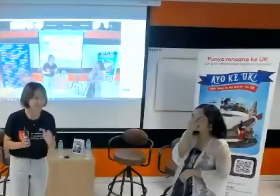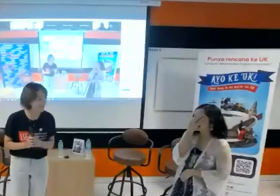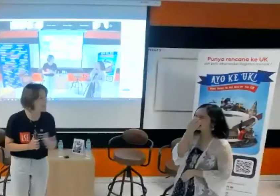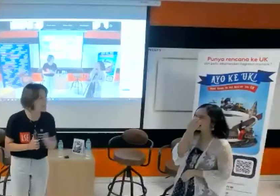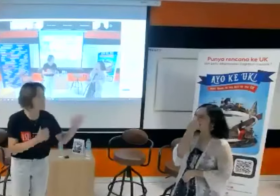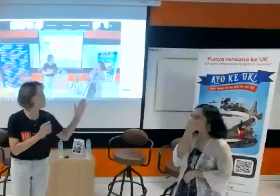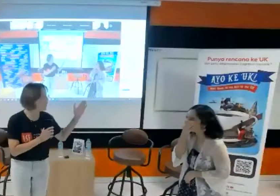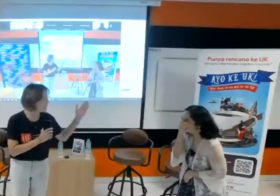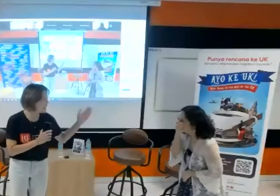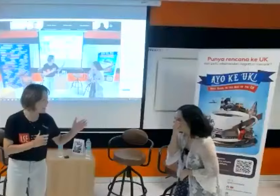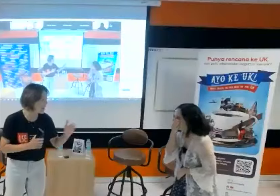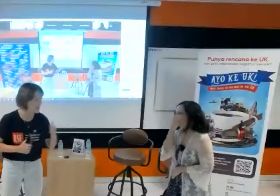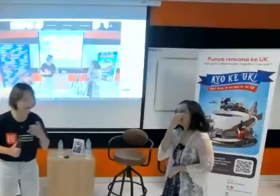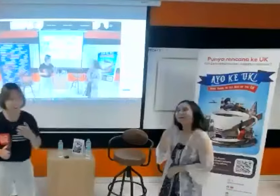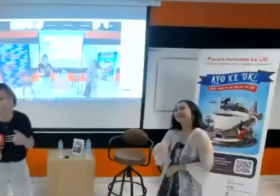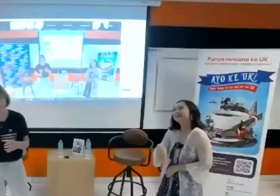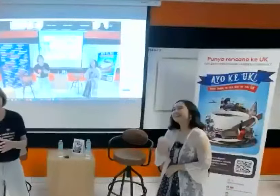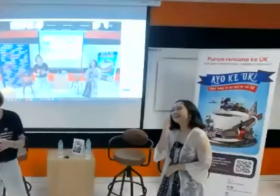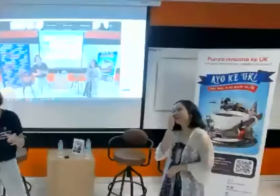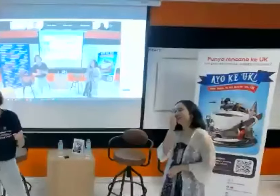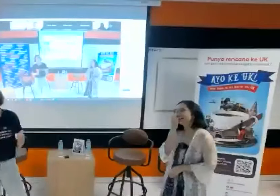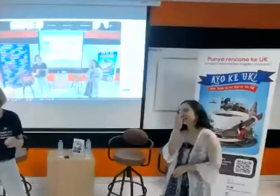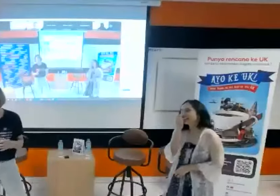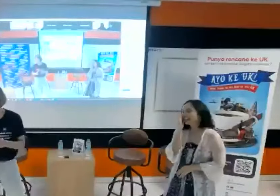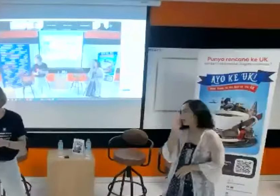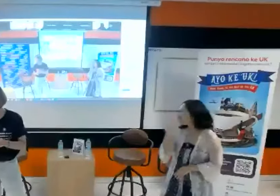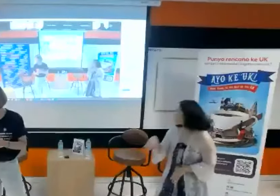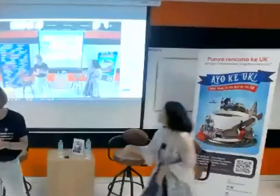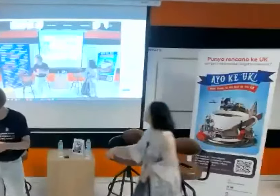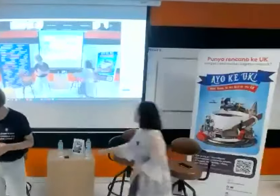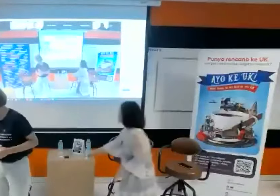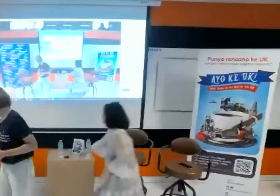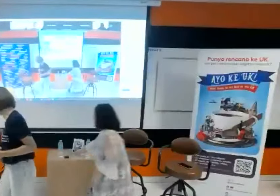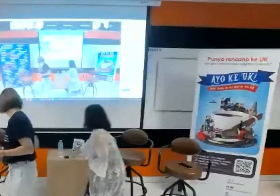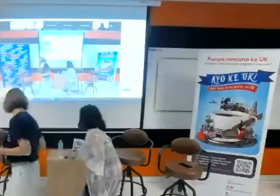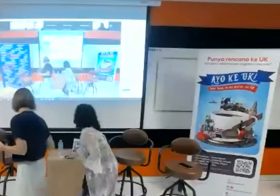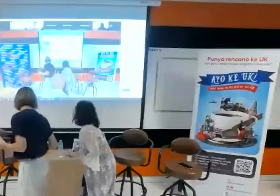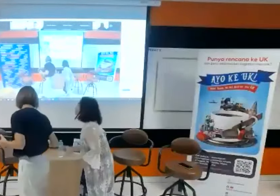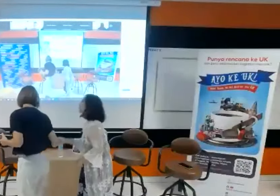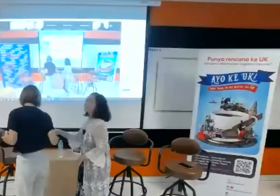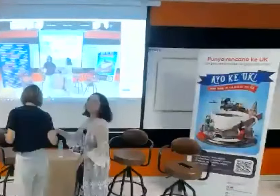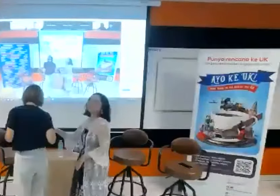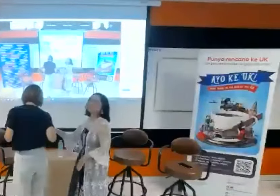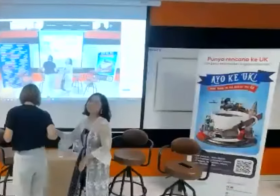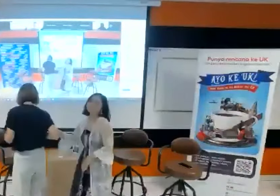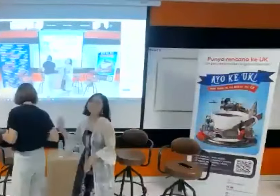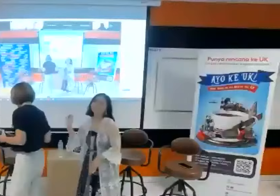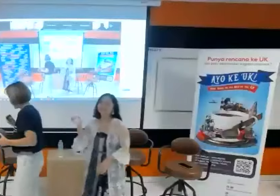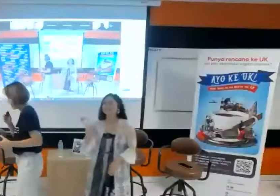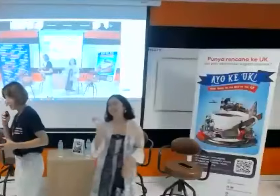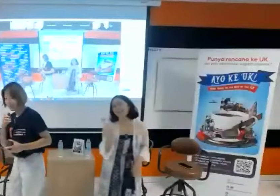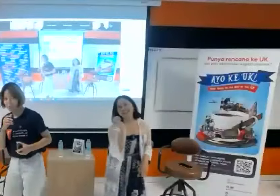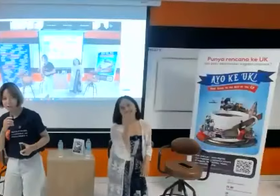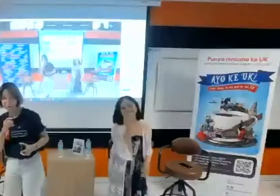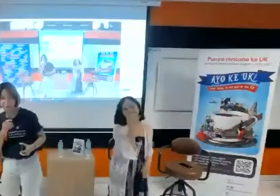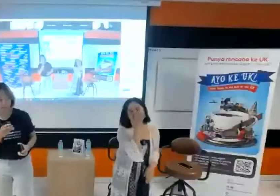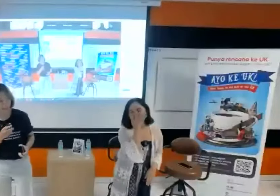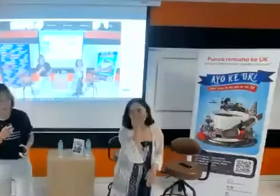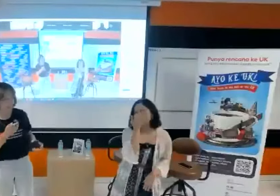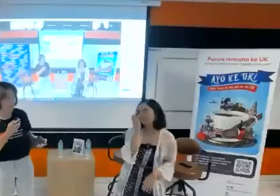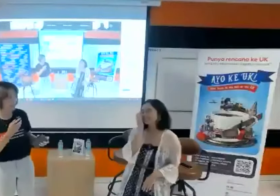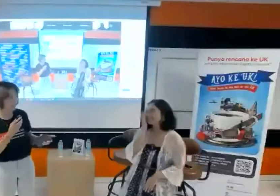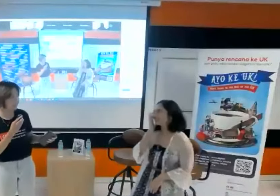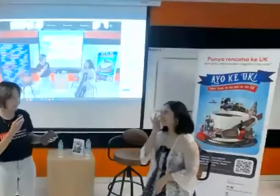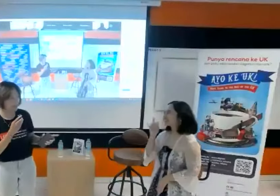Renaldi dari Ibu jadi enggak ada marganya Oh iya benar eh oke mungkin